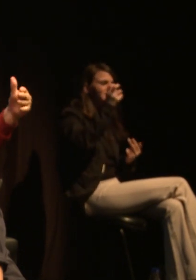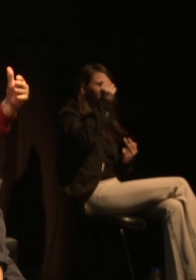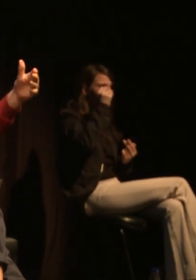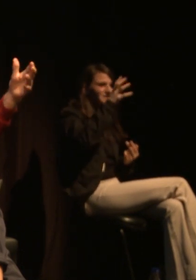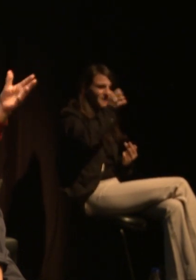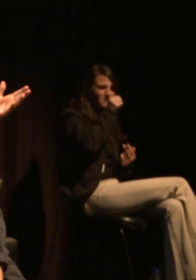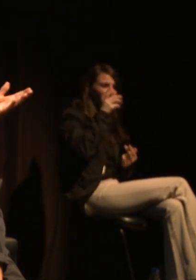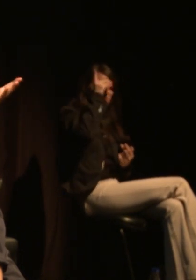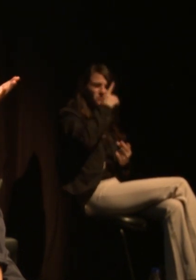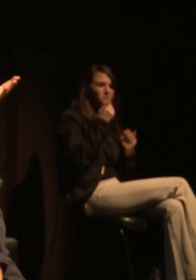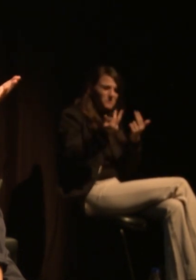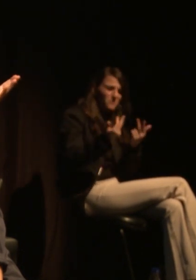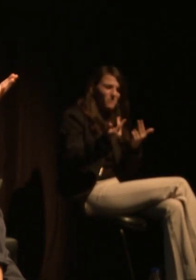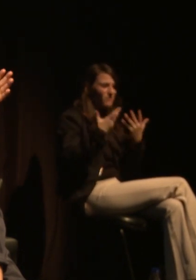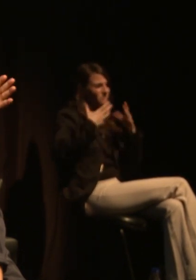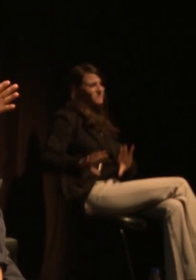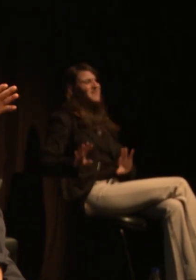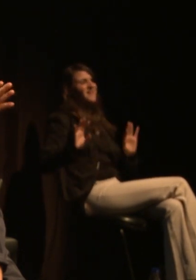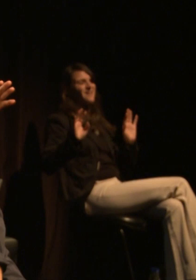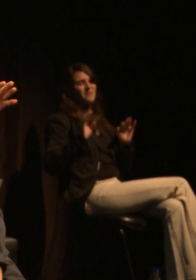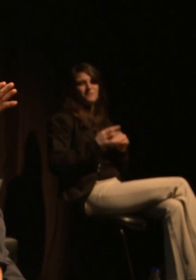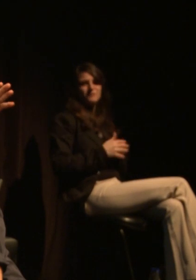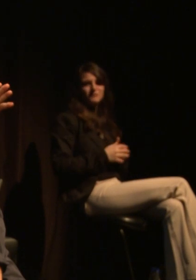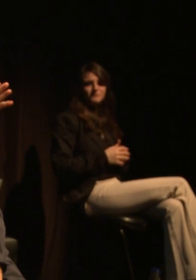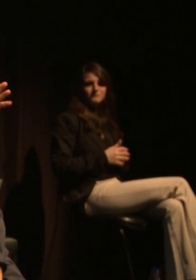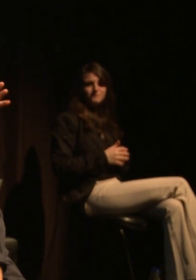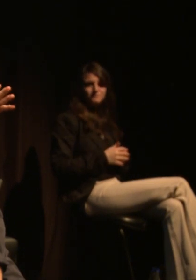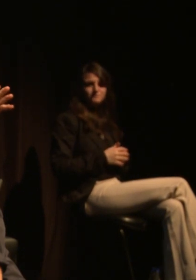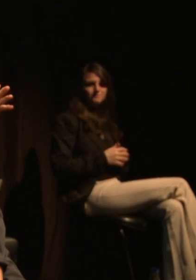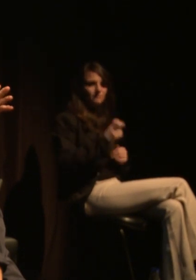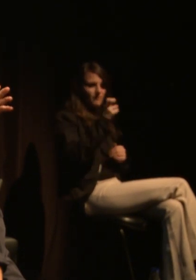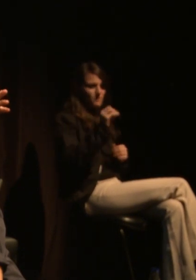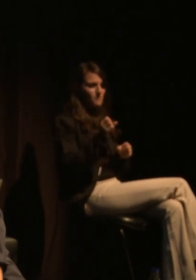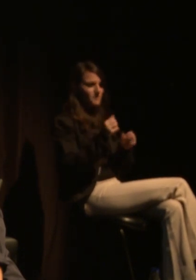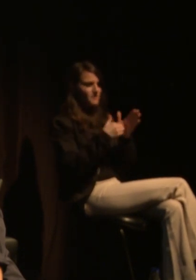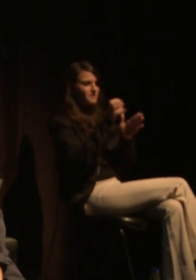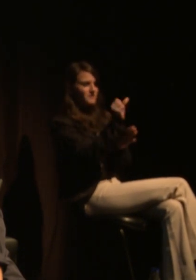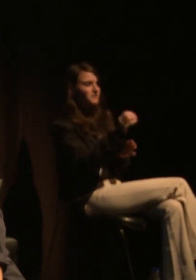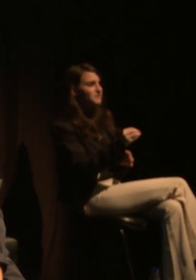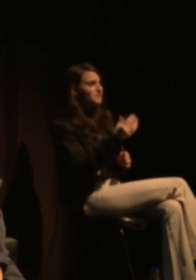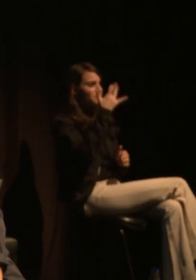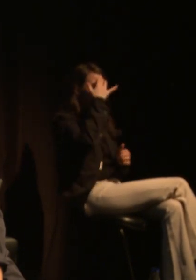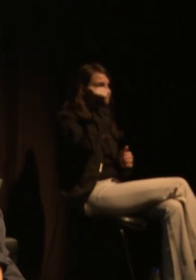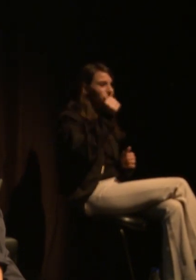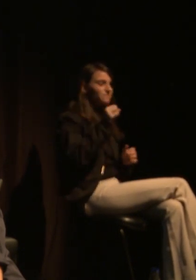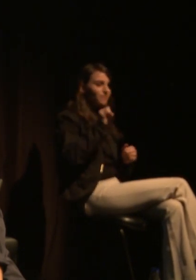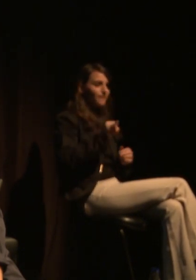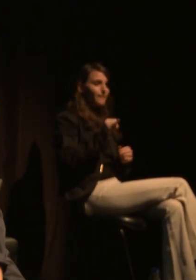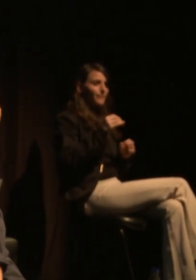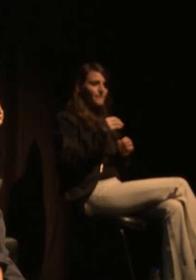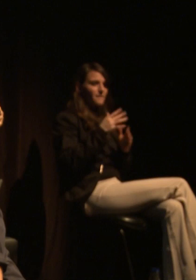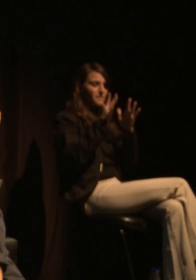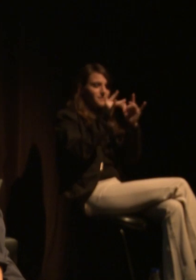sexta, sábado, domingo ia ser igual. Estou falando dos anos 50 para 60. Sabia que se eu começasse a namorar